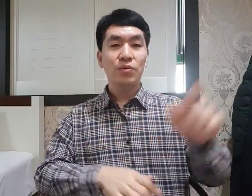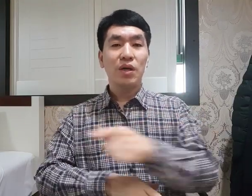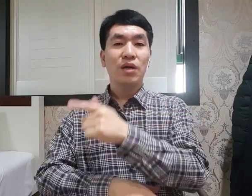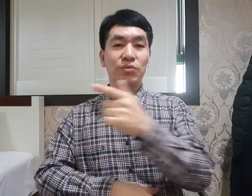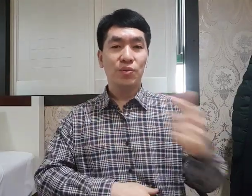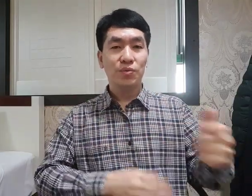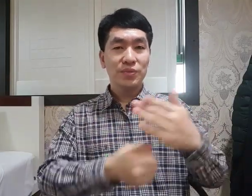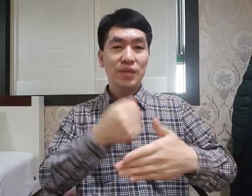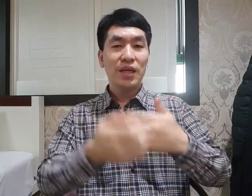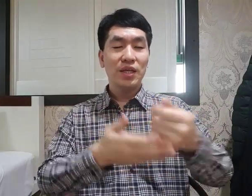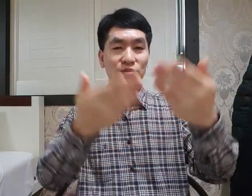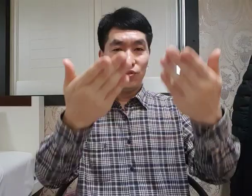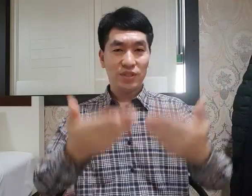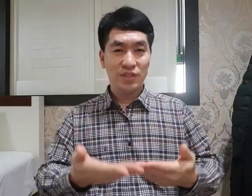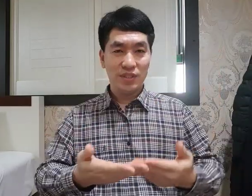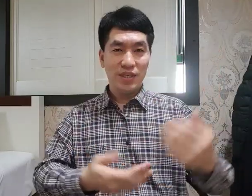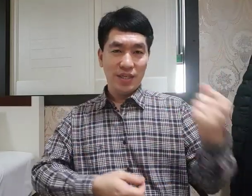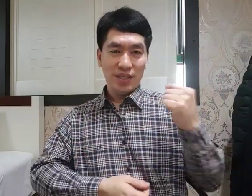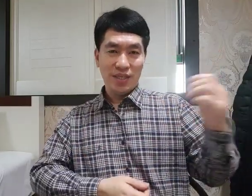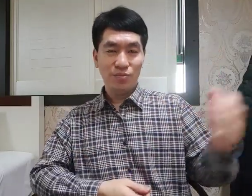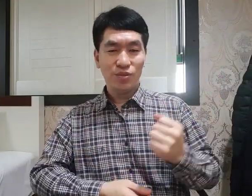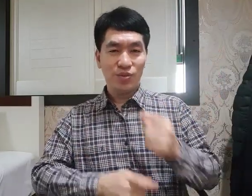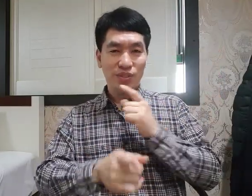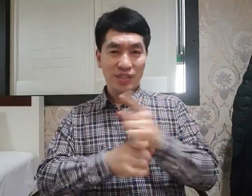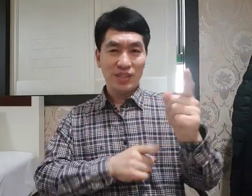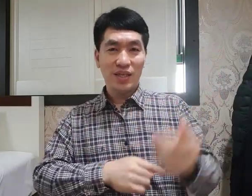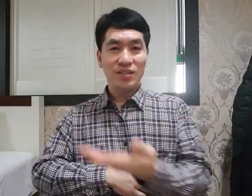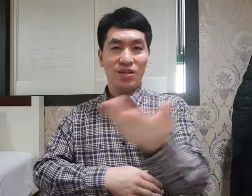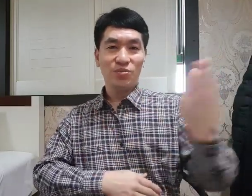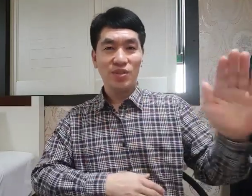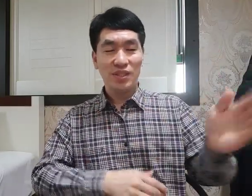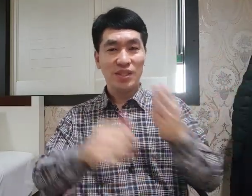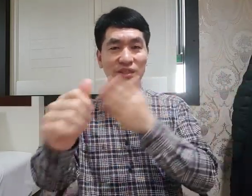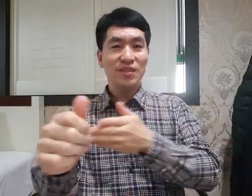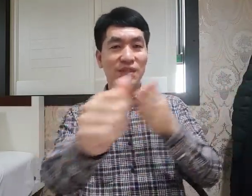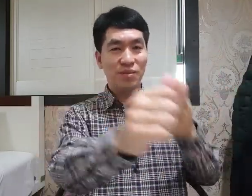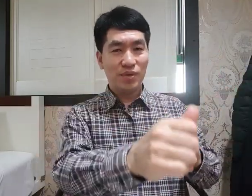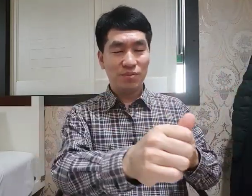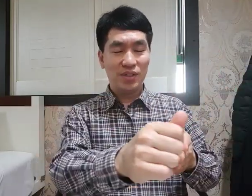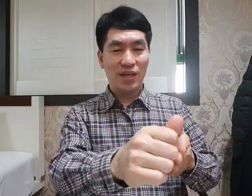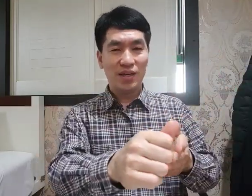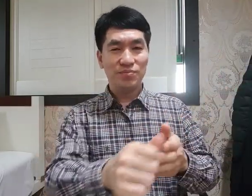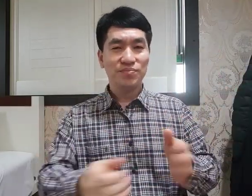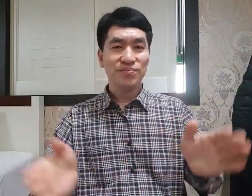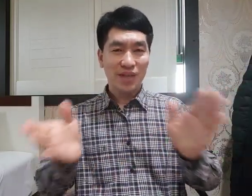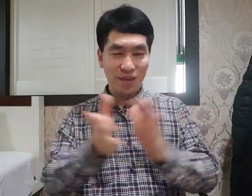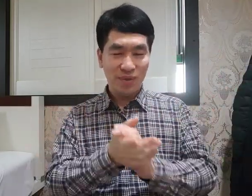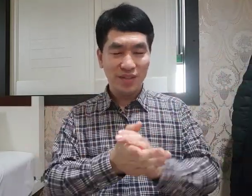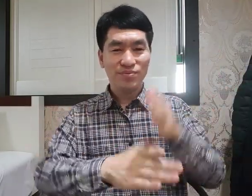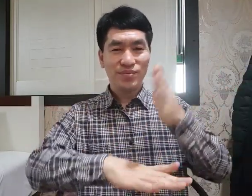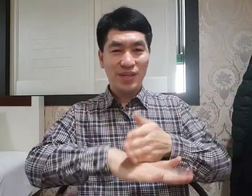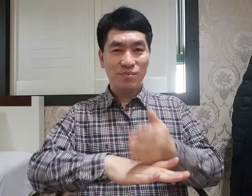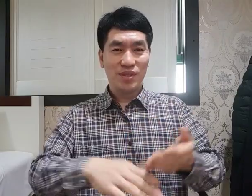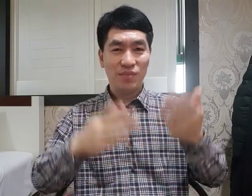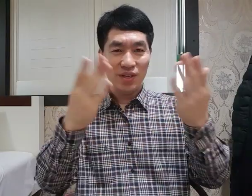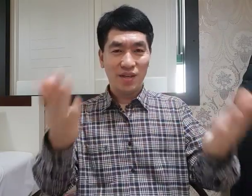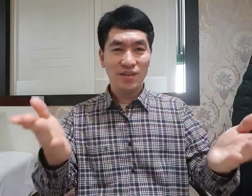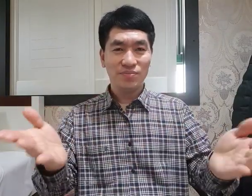오늘 하루도 하나님 주시는 힘으로 승리하는 여러분 되시기를 바랍니다. 아멘. 감사합니다.